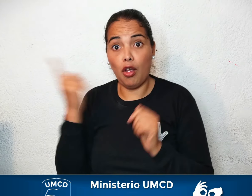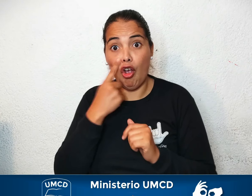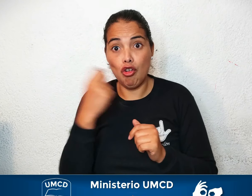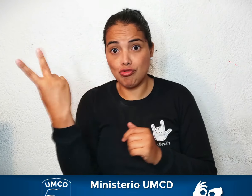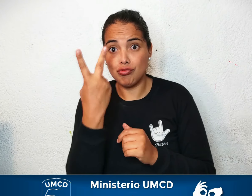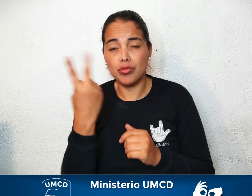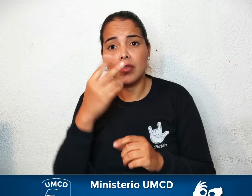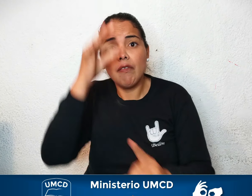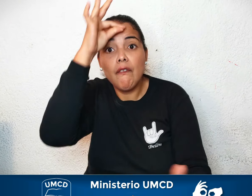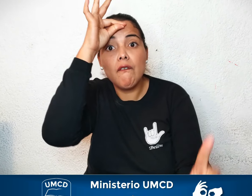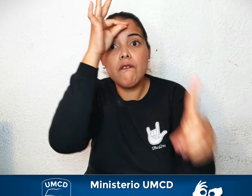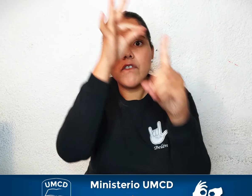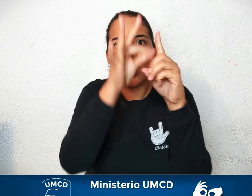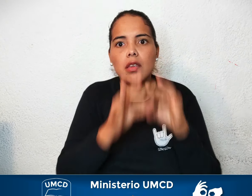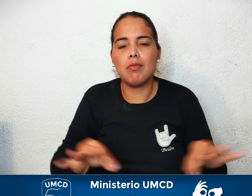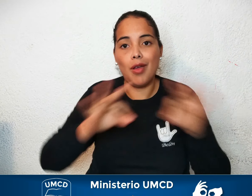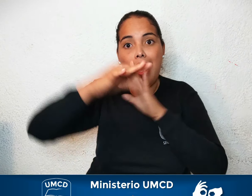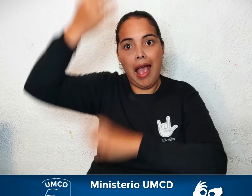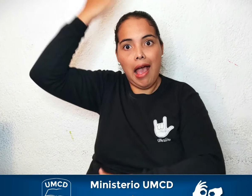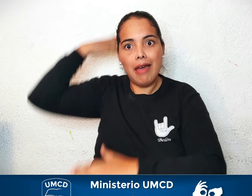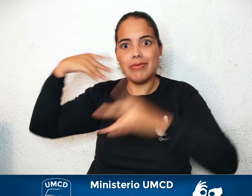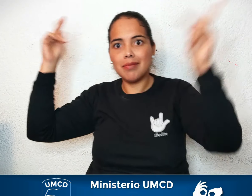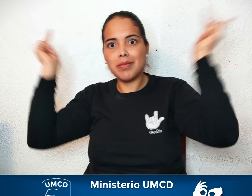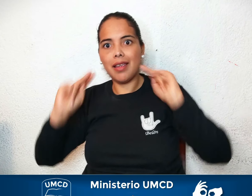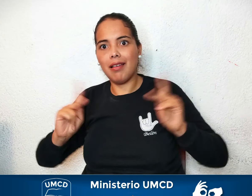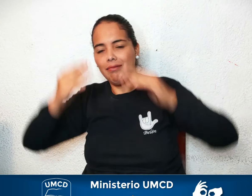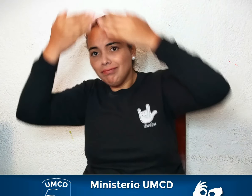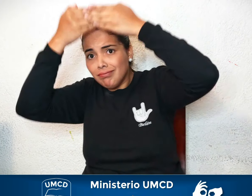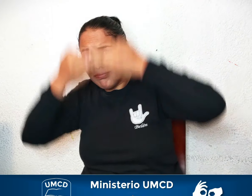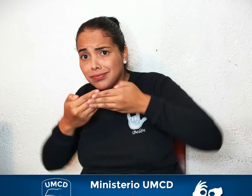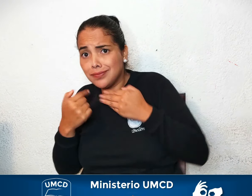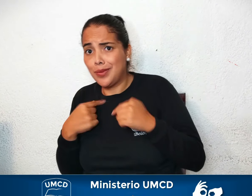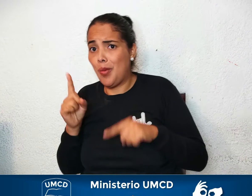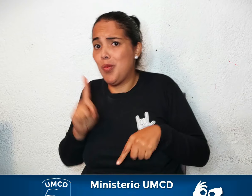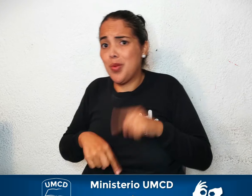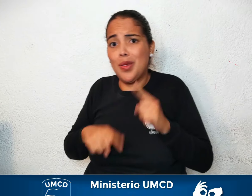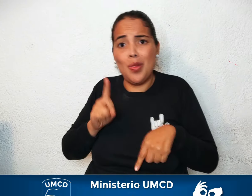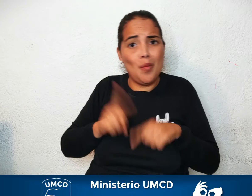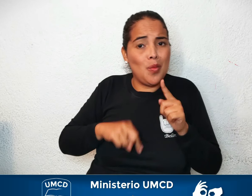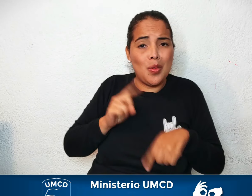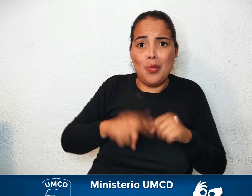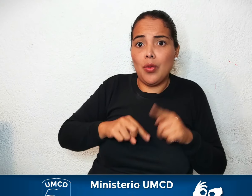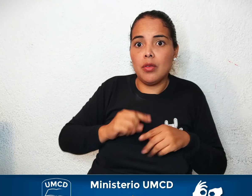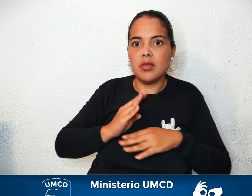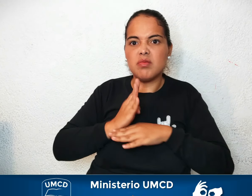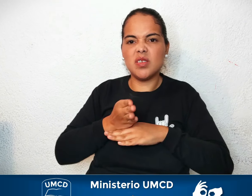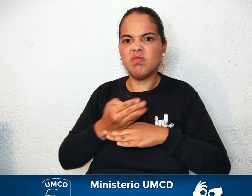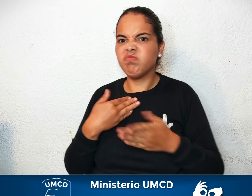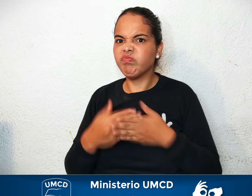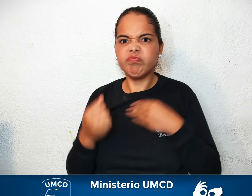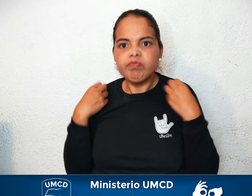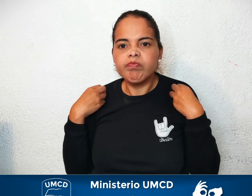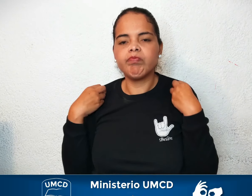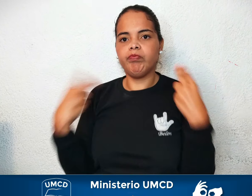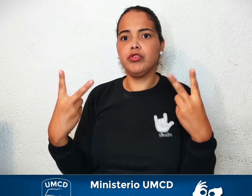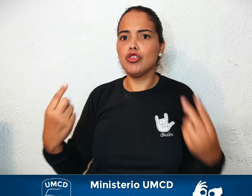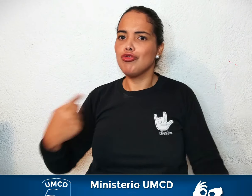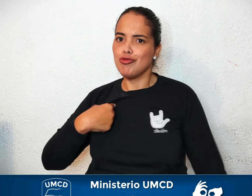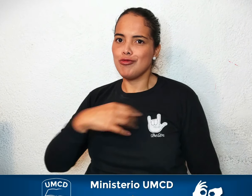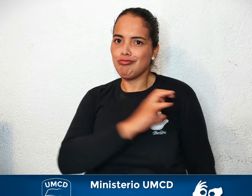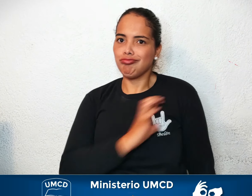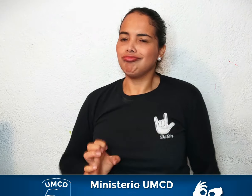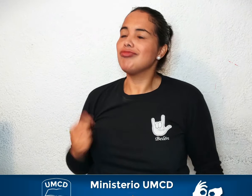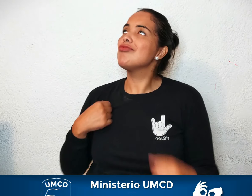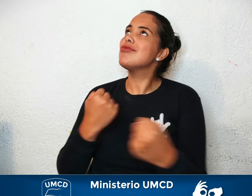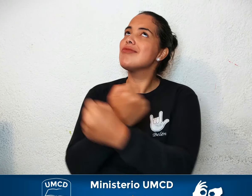que los movió a ellos a salir de la oscuridad, de la timidez y poder decir frente a todos